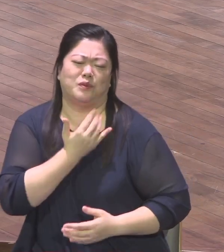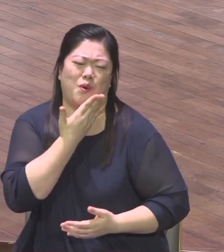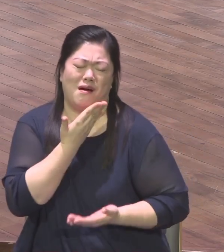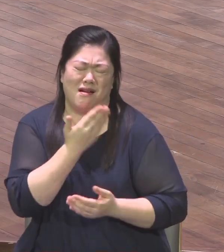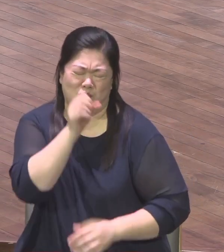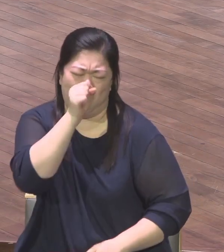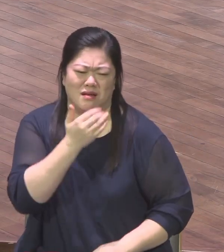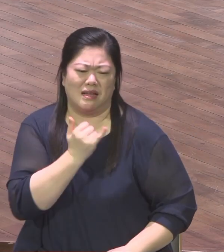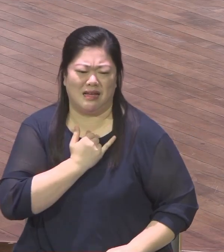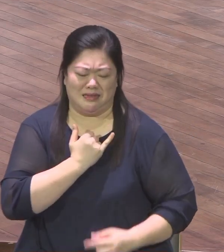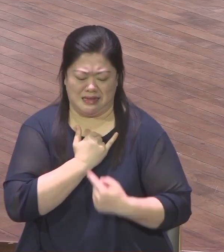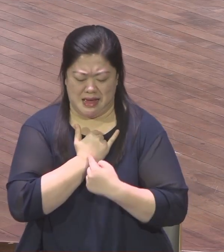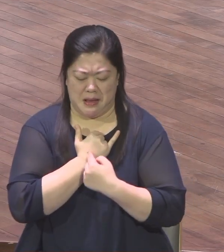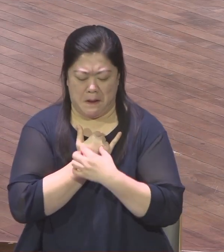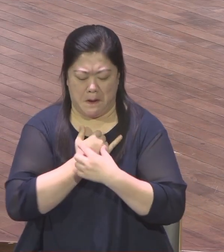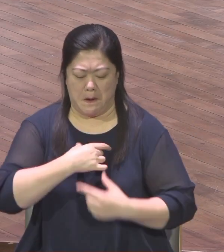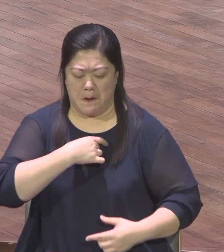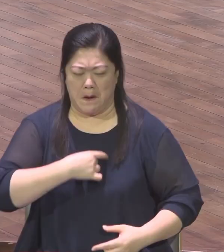에르메스는 다르구나.